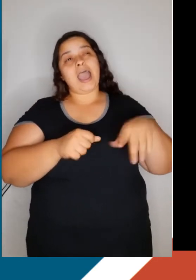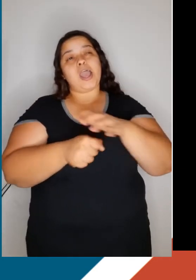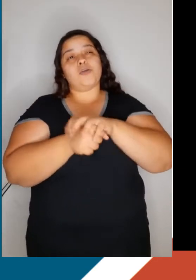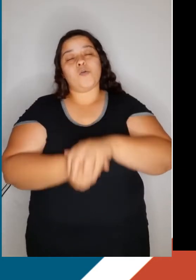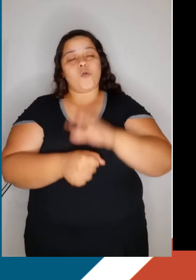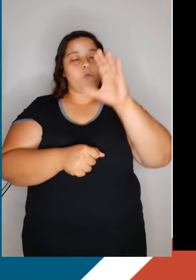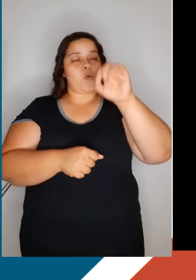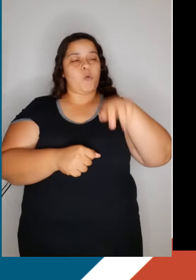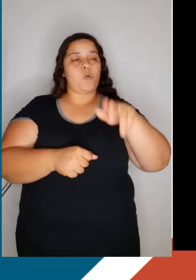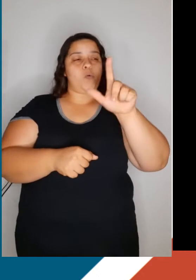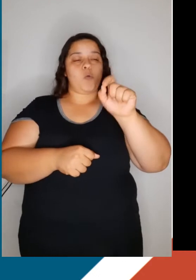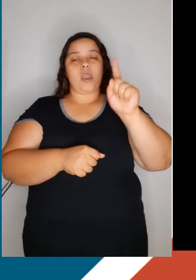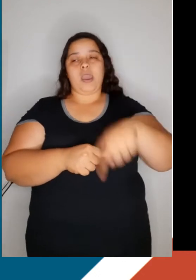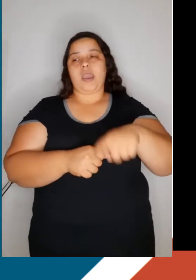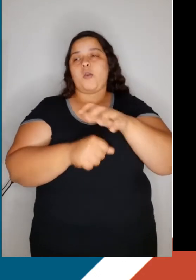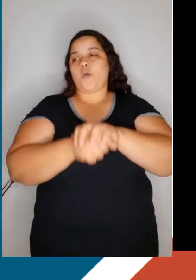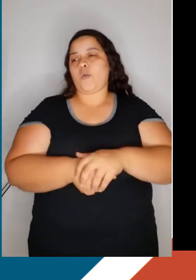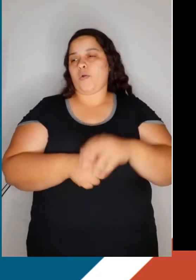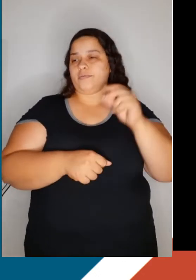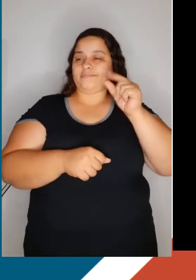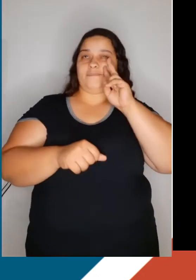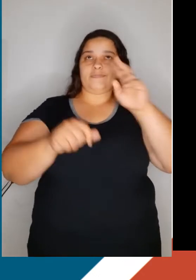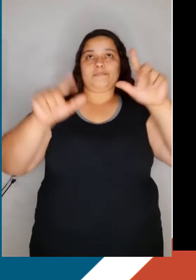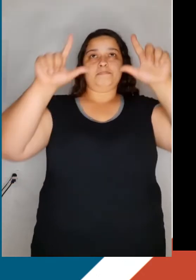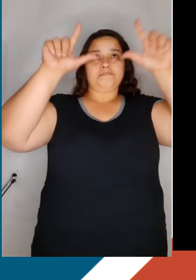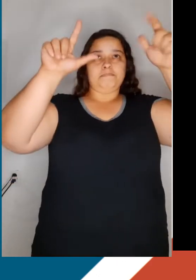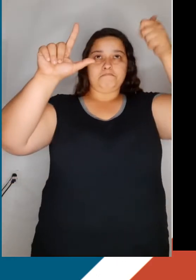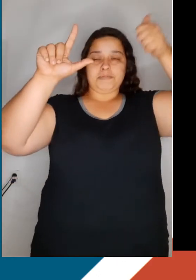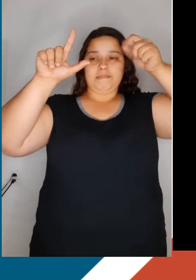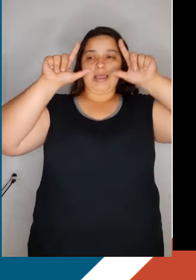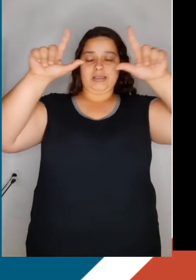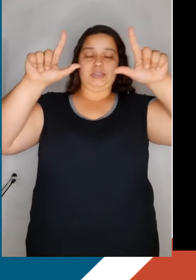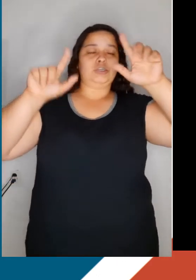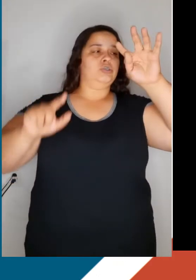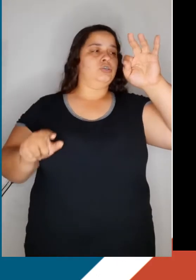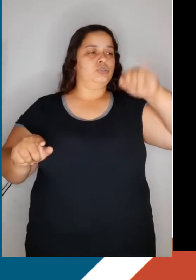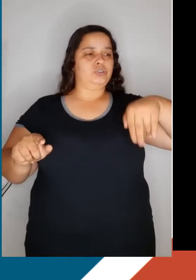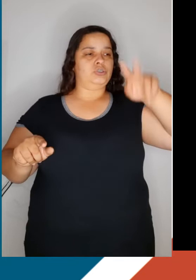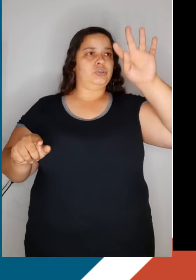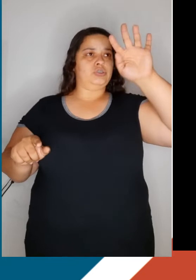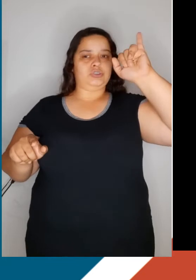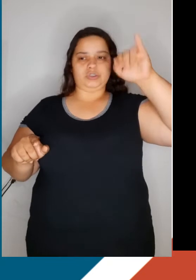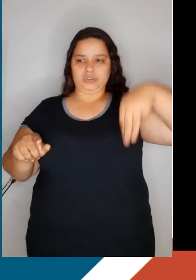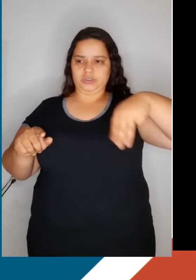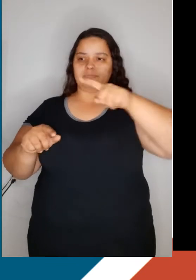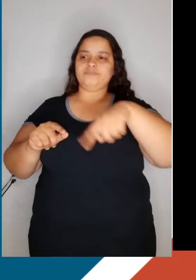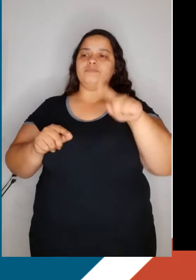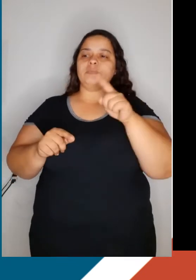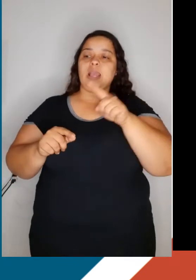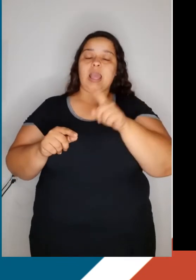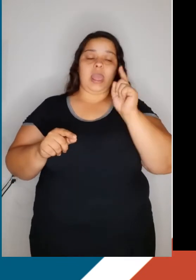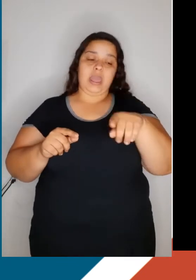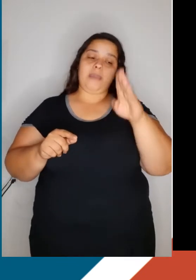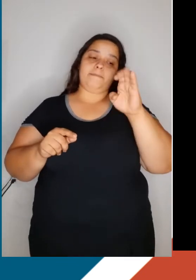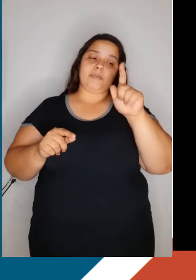Bélgica. Se a gente reparar aqui no quadrinho da primeira publicação, a gente vai ver que o Tintim, que é um belga, um europeu, está dando uma